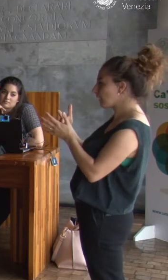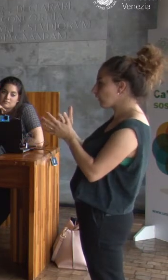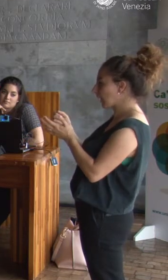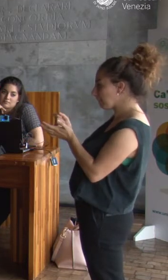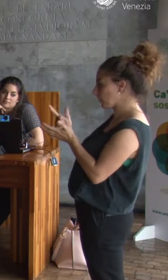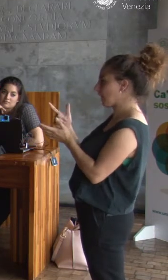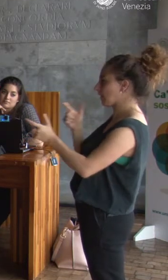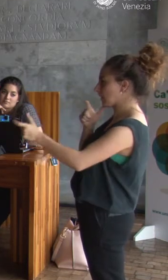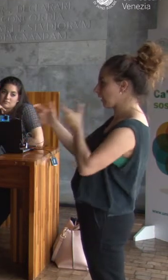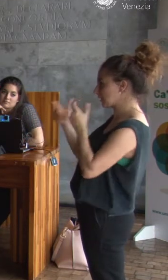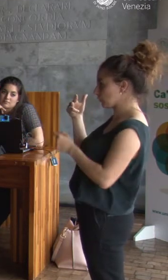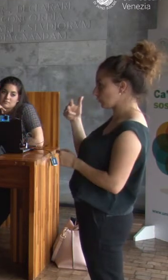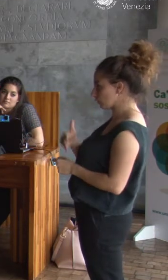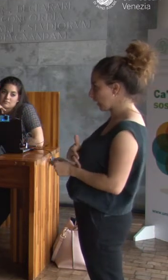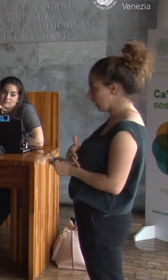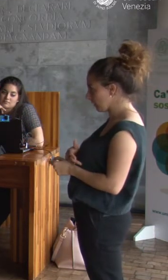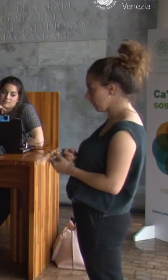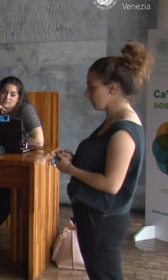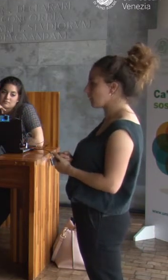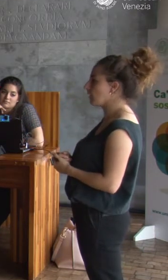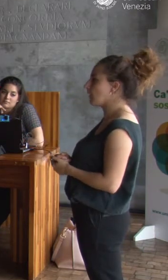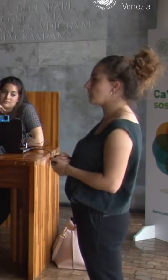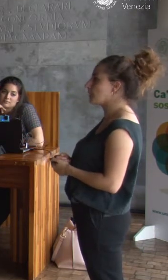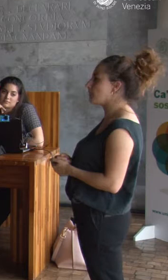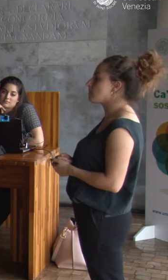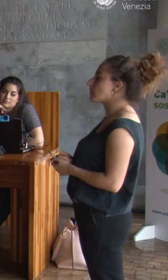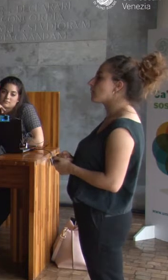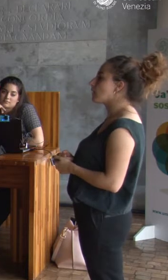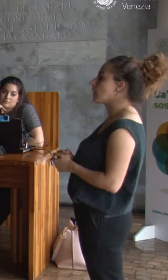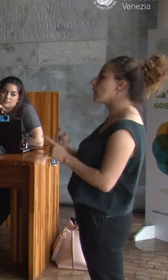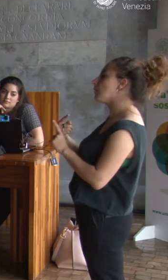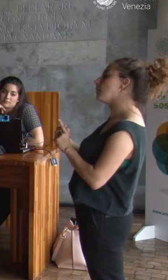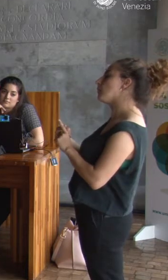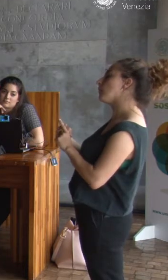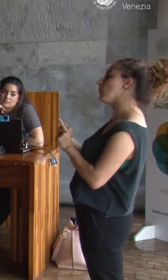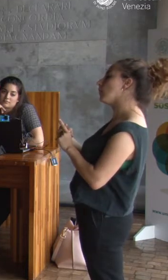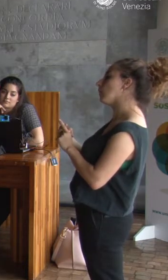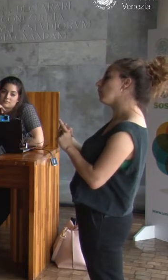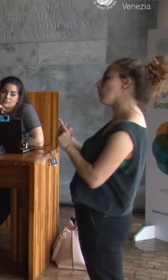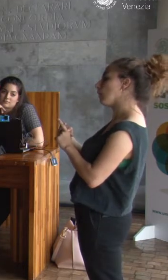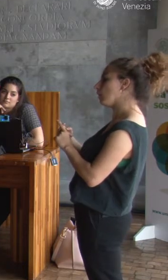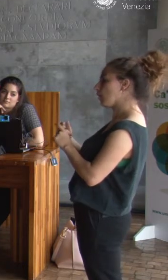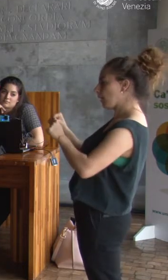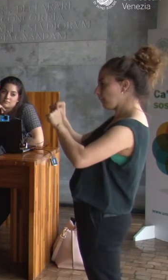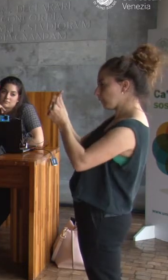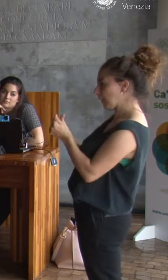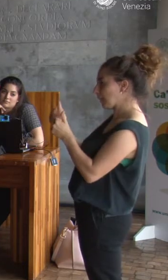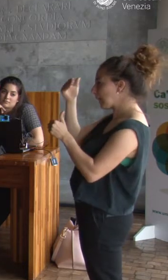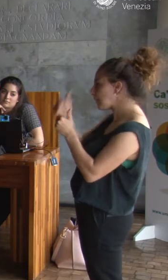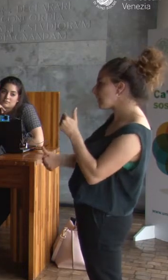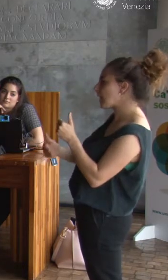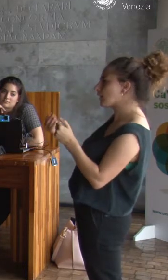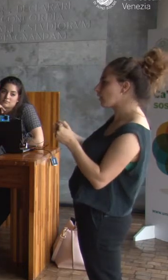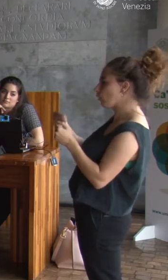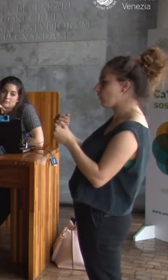importanti nell'interazione sociale. Terzo piano. E da schemi inusuali e limitati di interessi e di